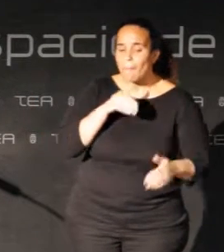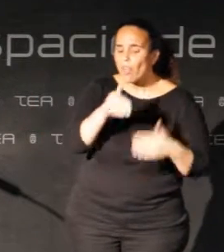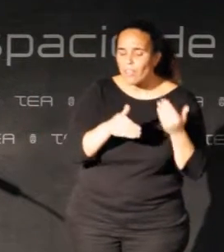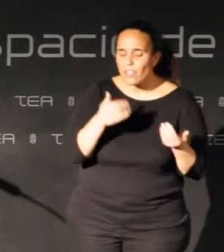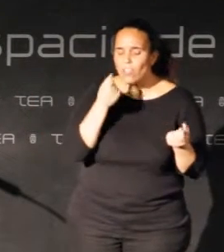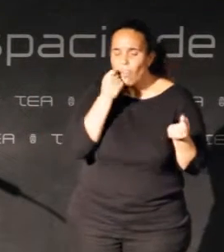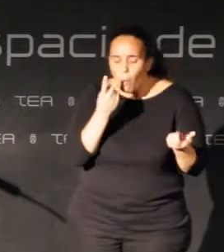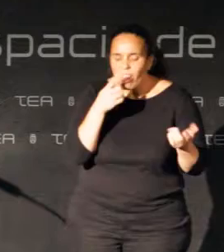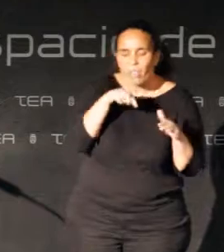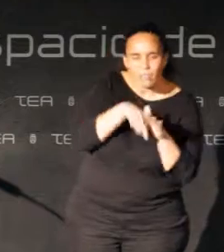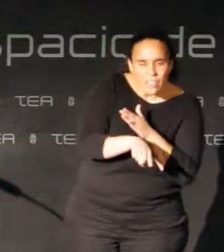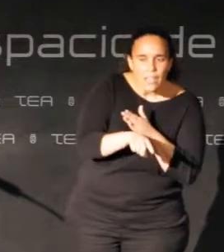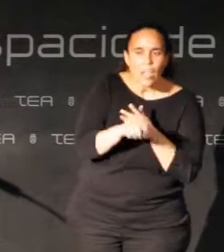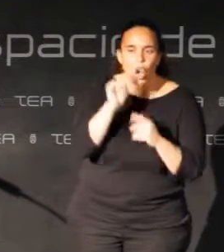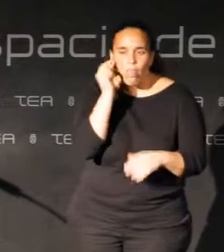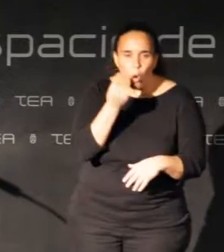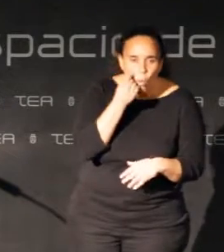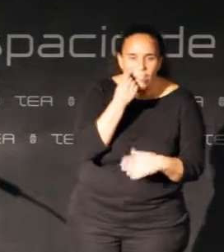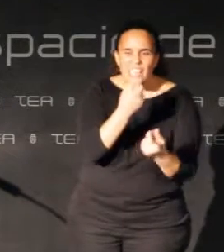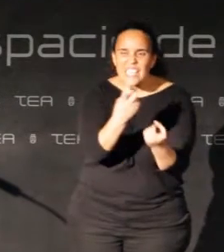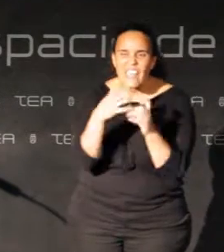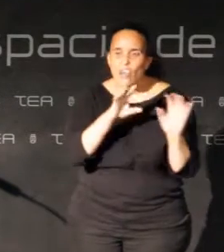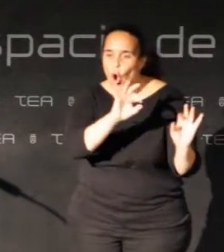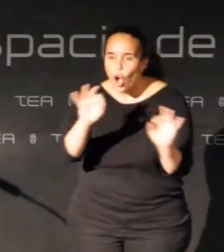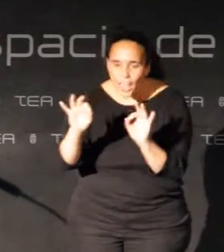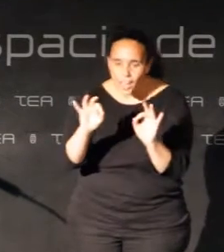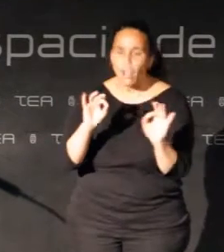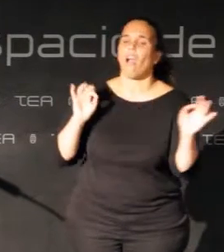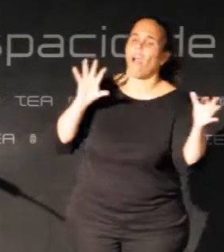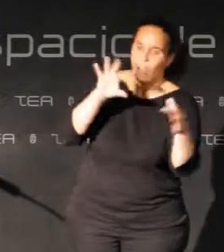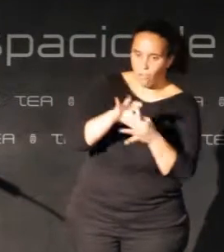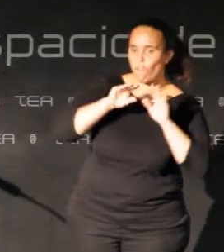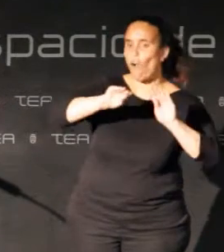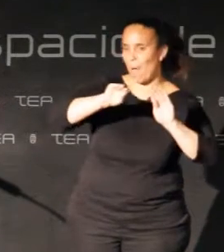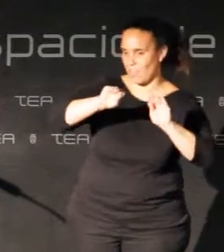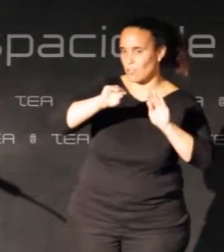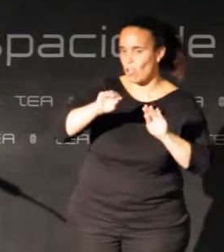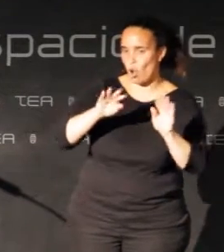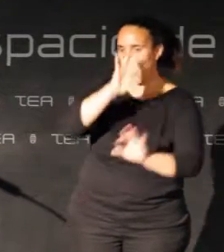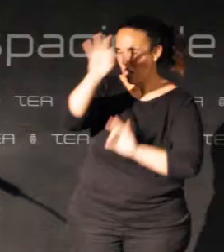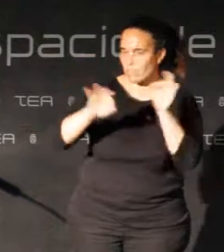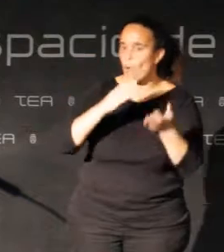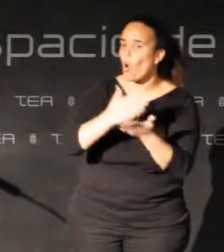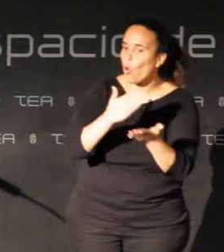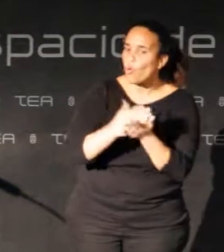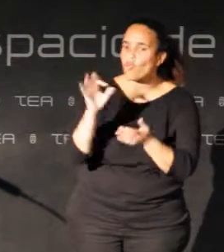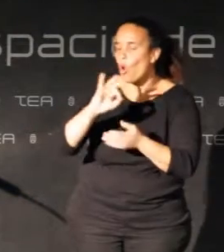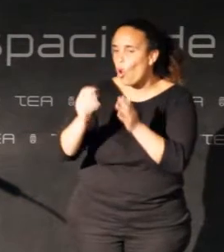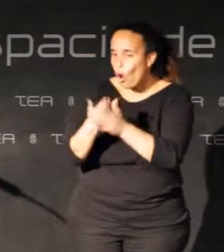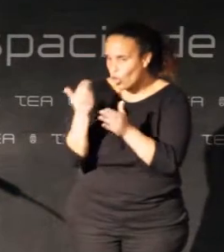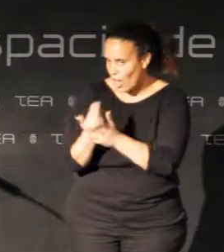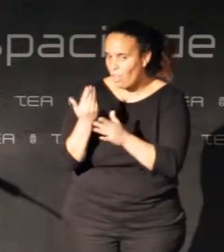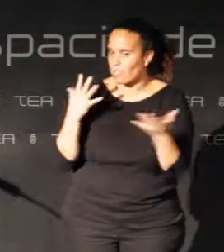procesos y detectemos más necesidades concretas, otras necesidades concretas de formación, pues organizaremos otros cursos o otras